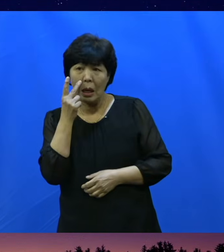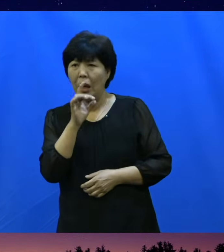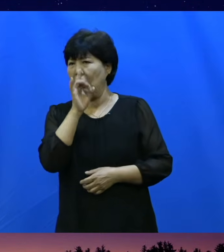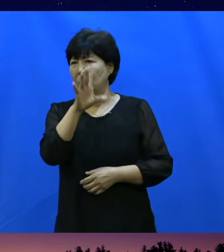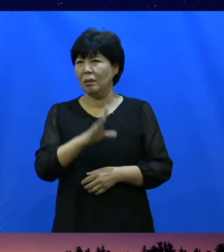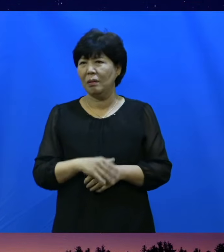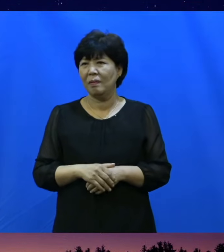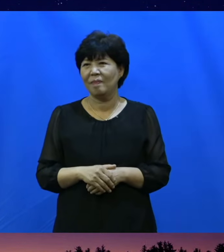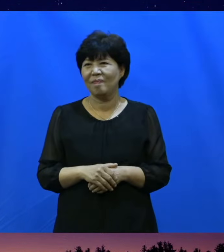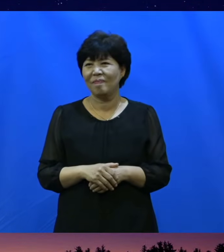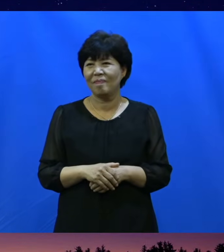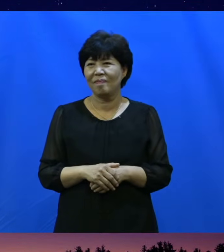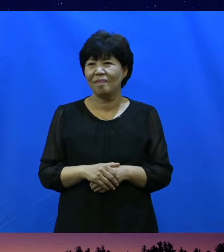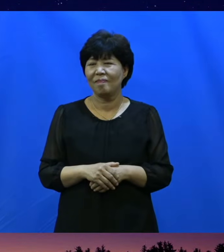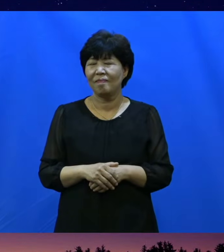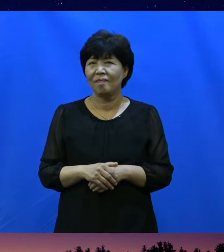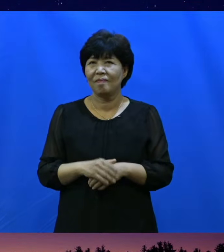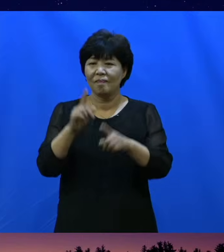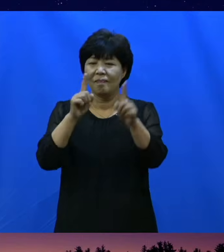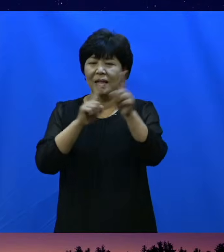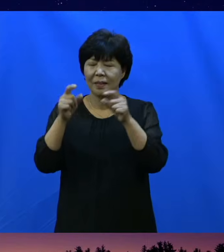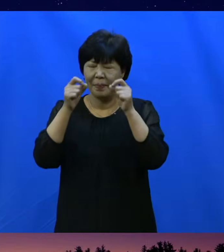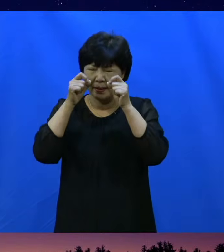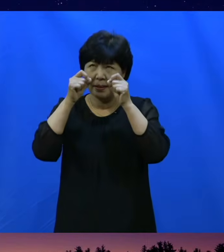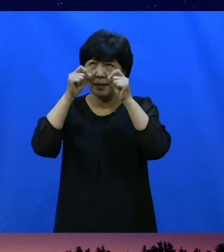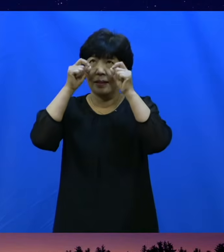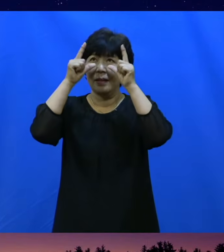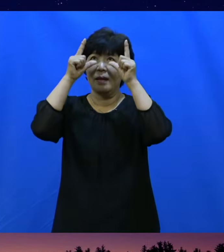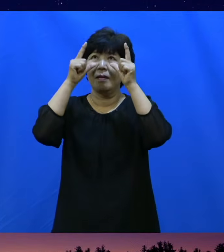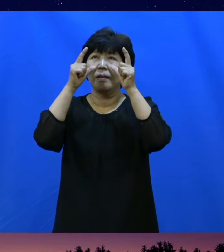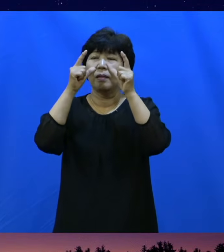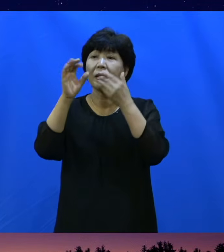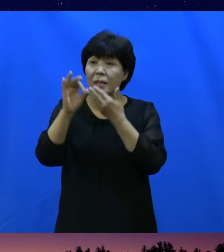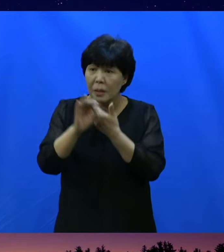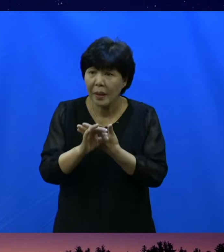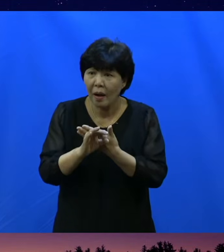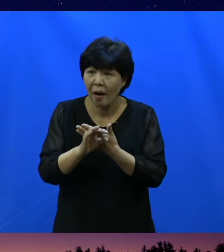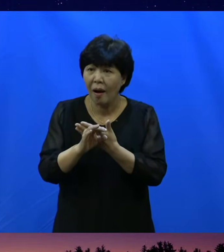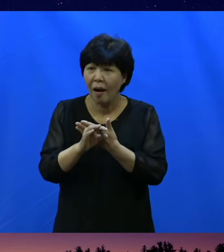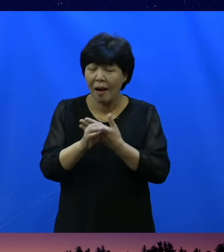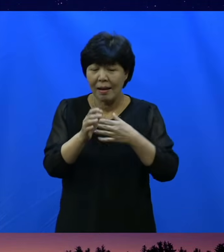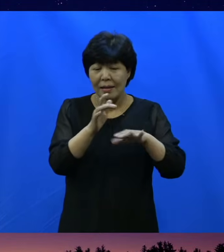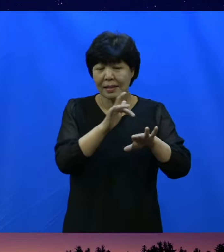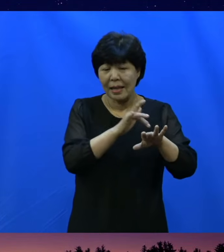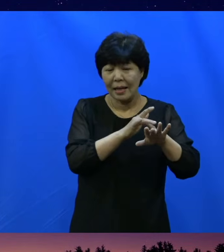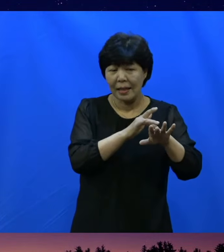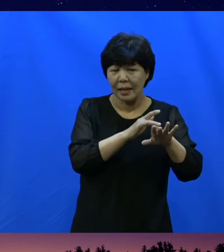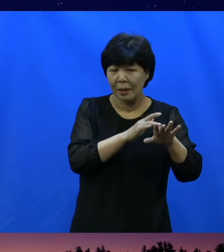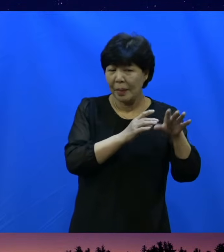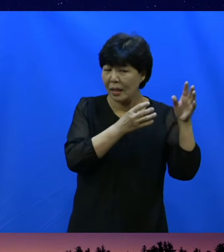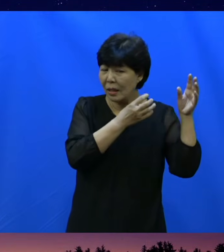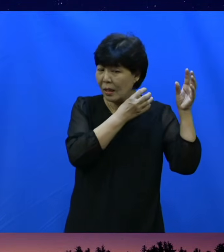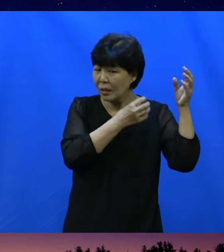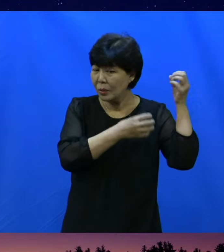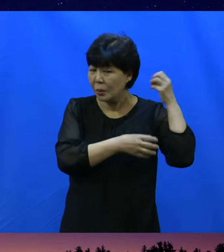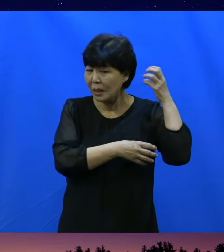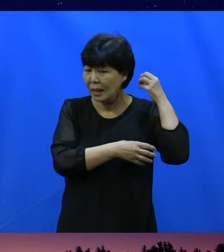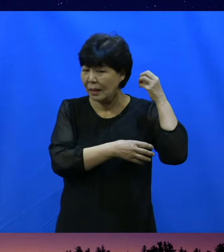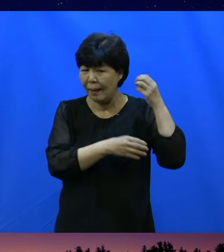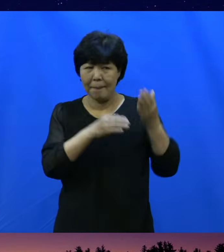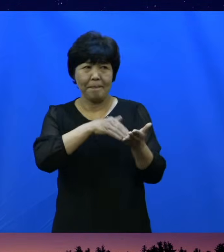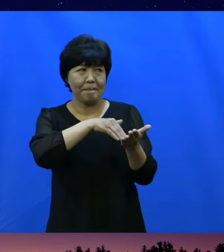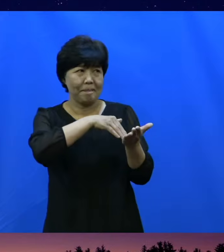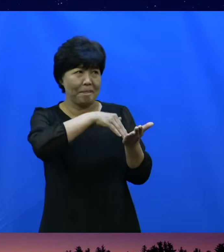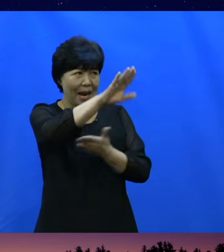혼란이 있는 거죠. 말씀에 깨어 있으면 마귀가 들려주는 그 말을 듣는 순간에 물리치는 거예요. 너 마귀가 하는 말이